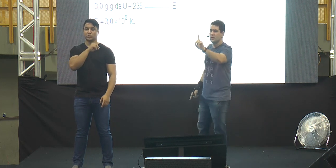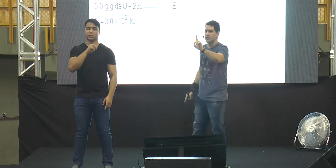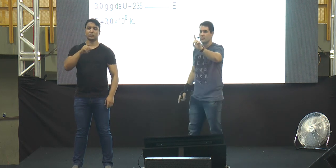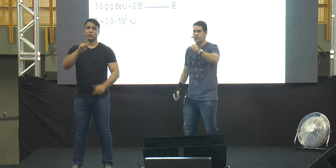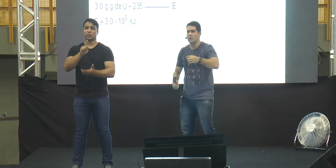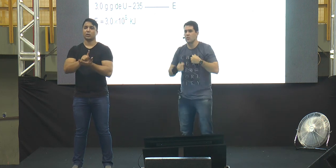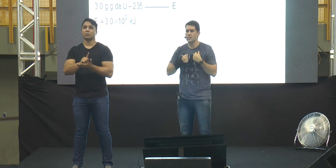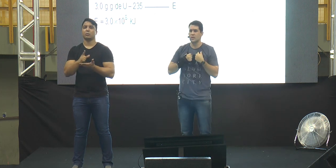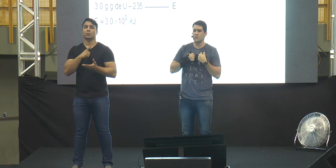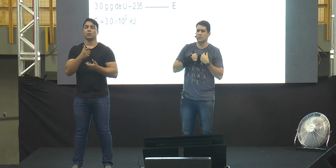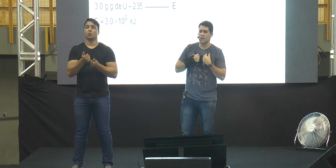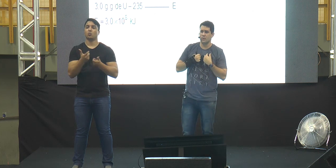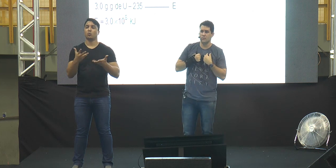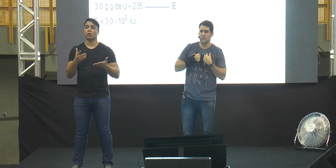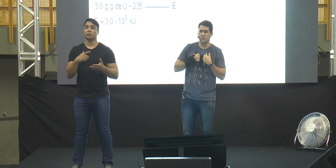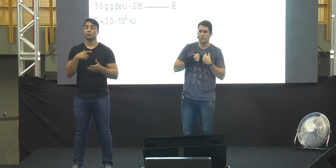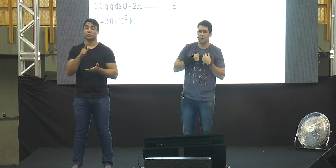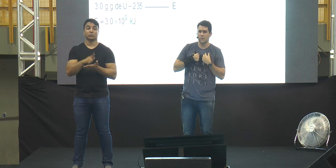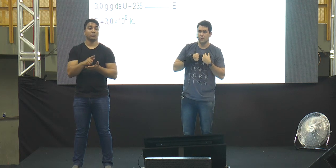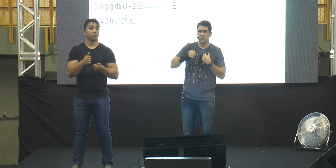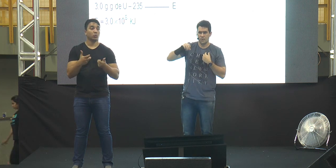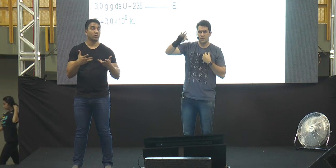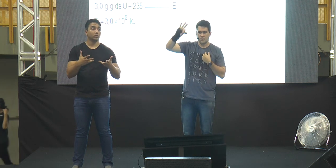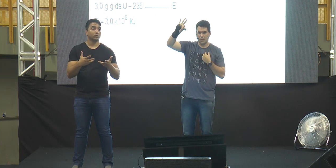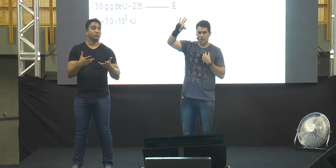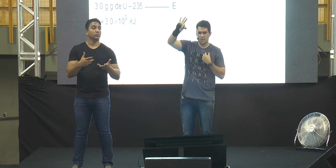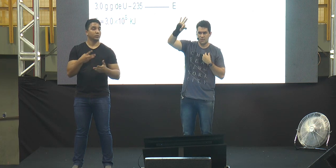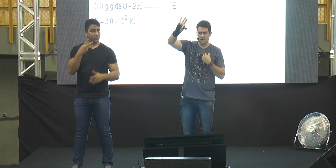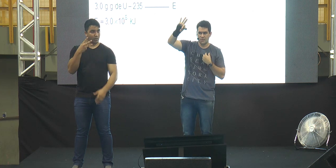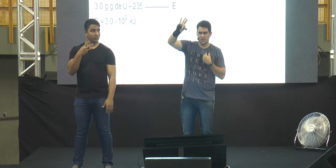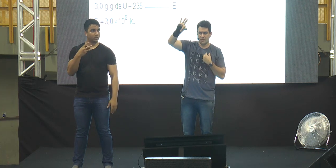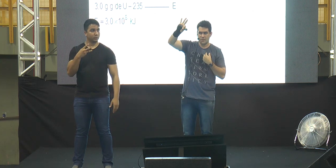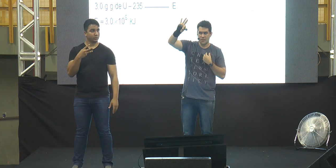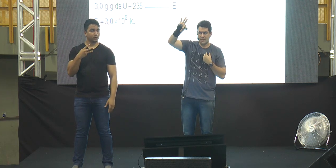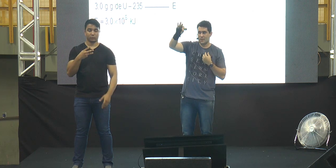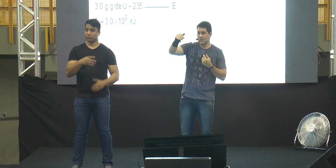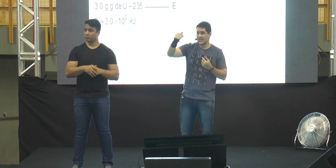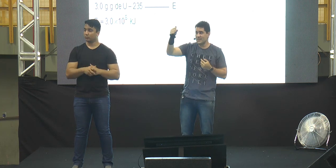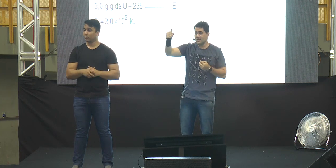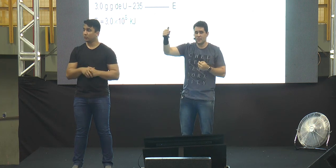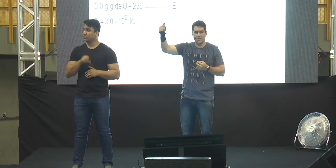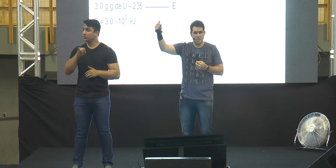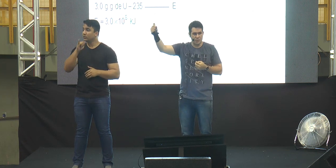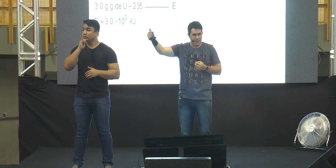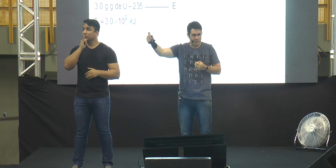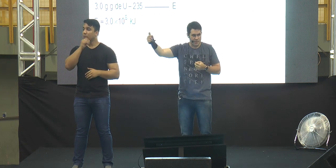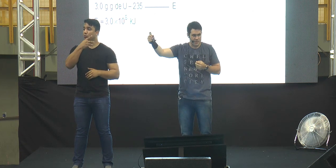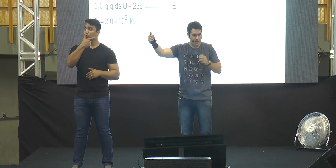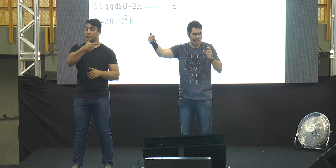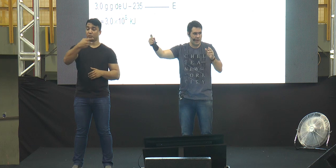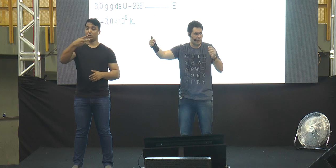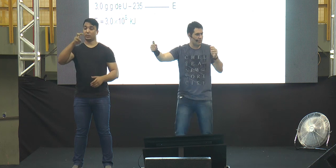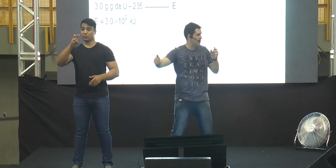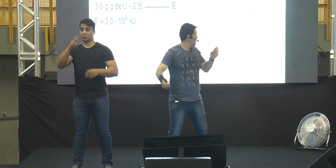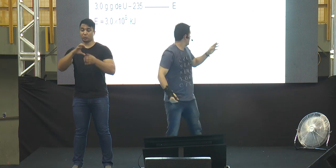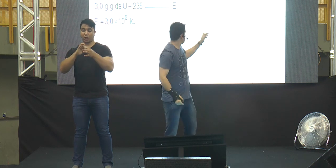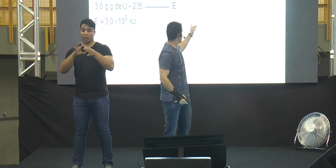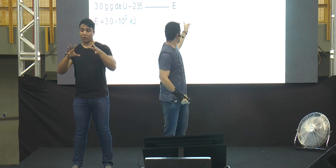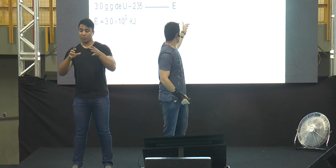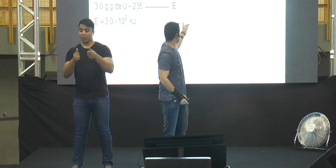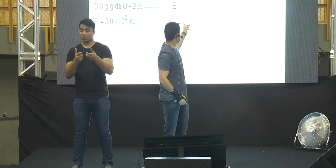partilha de urânio, eu tenho quantos gramas de urânio? 3. Se 235 gramas